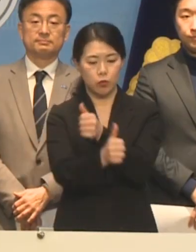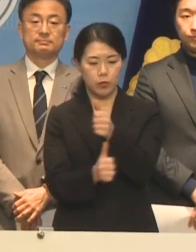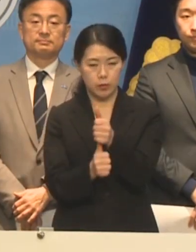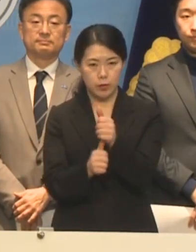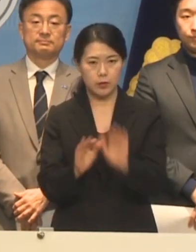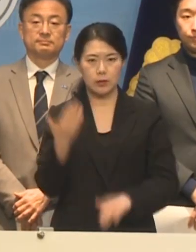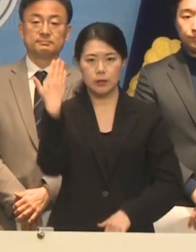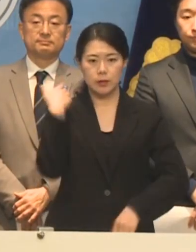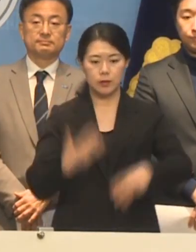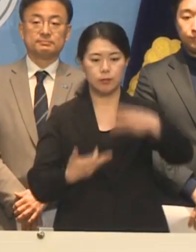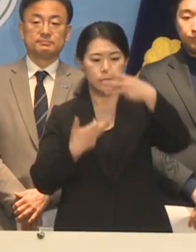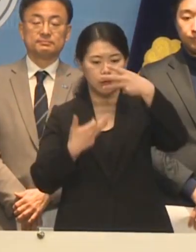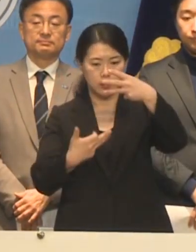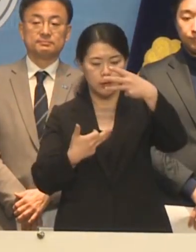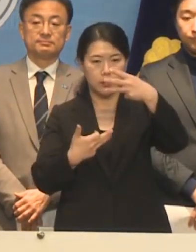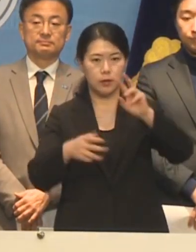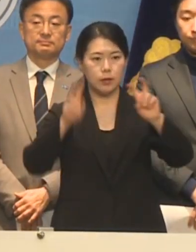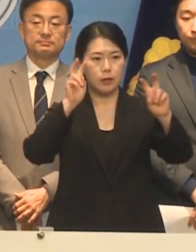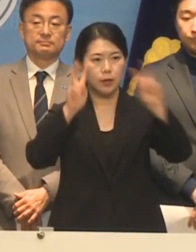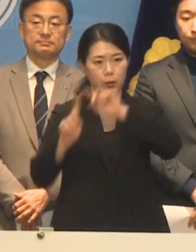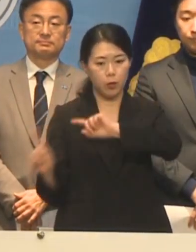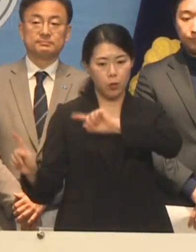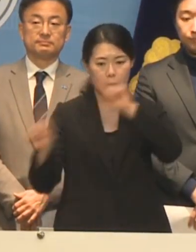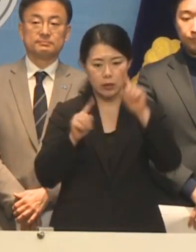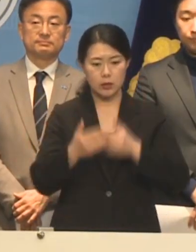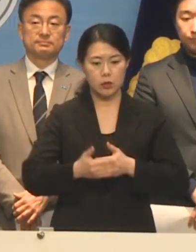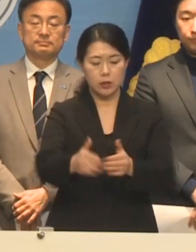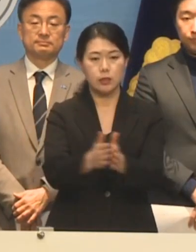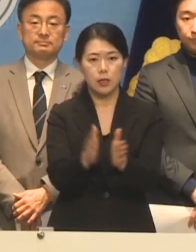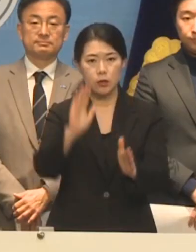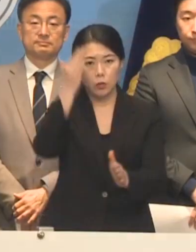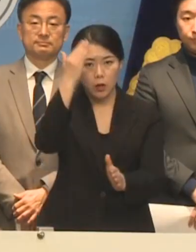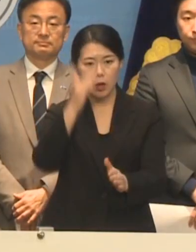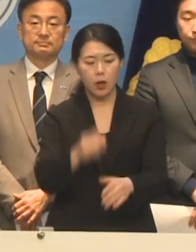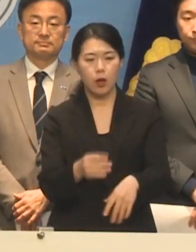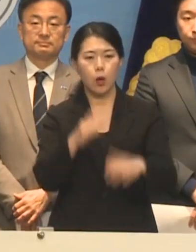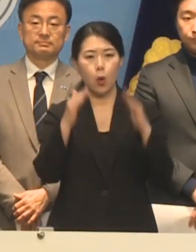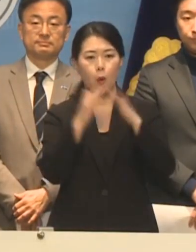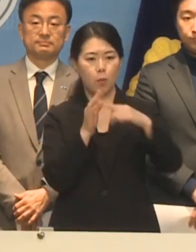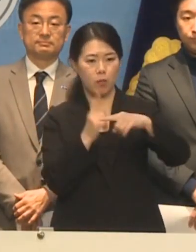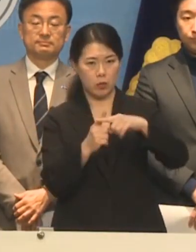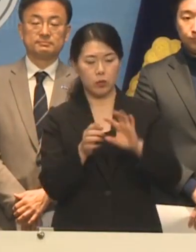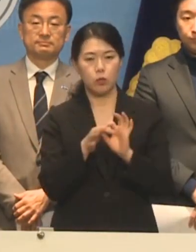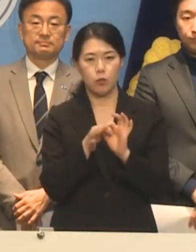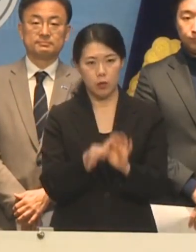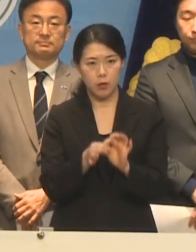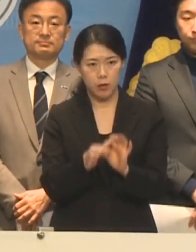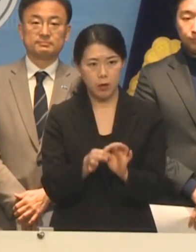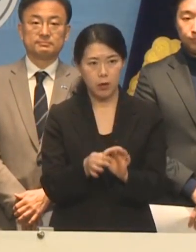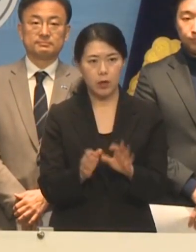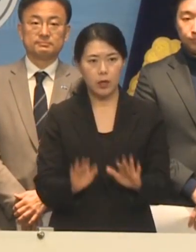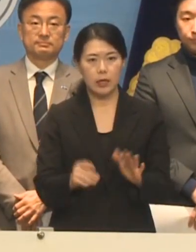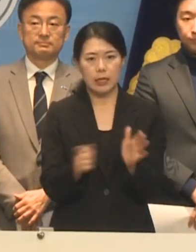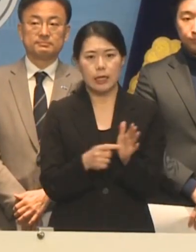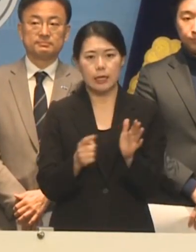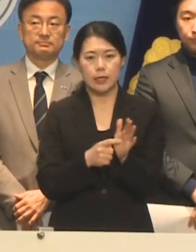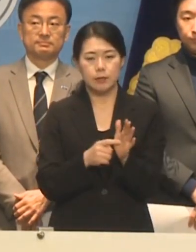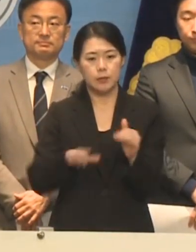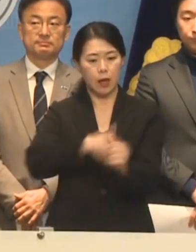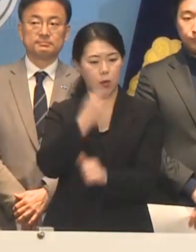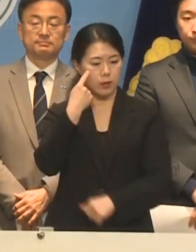3월 18일 기업 회생 절차에 돌입한 홈플러스 사태와 관련해 긴급 현안 질의를